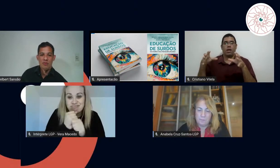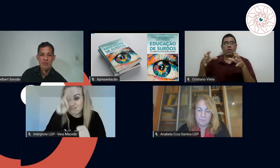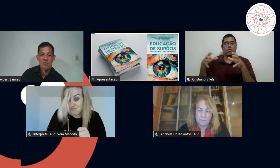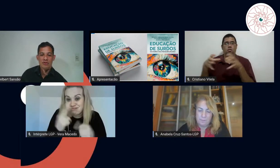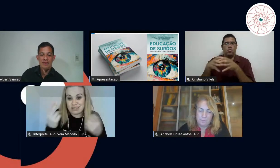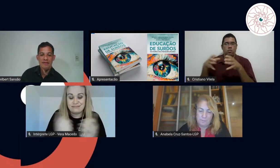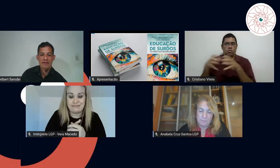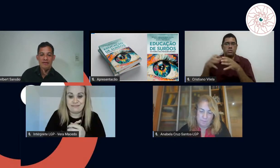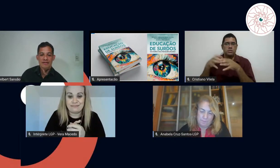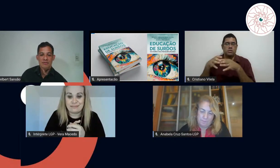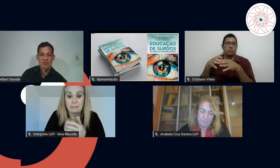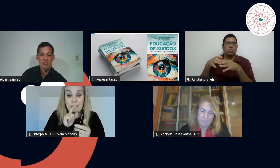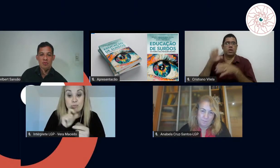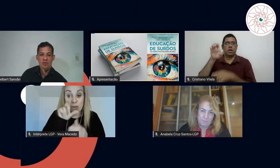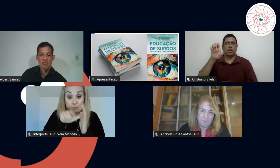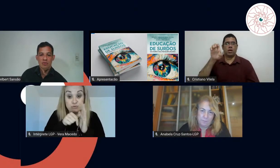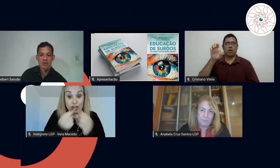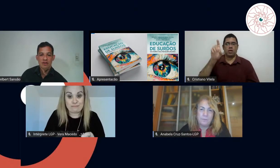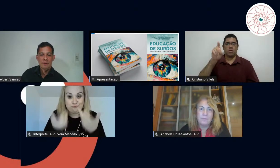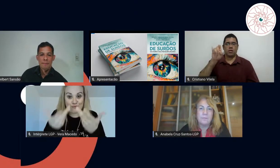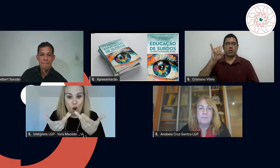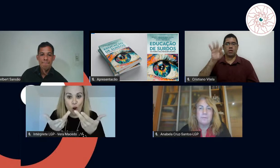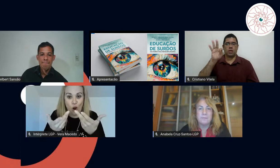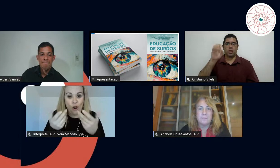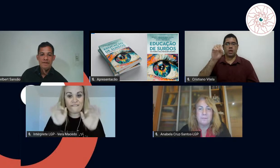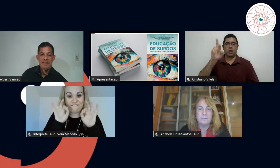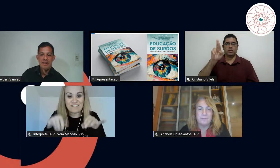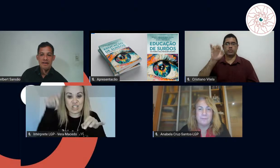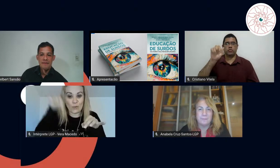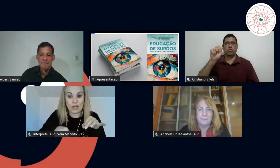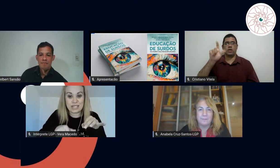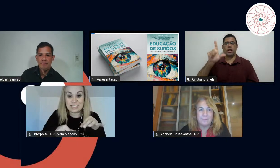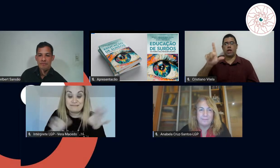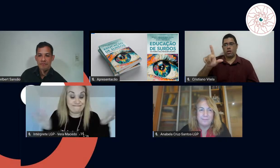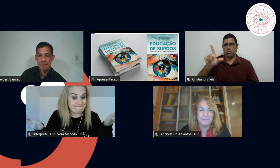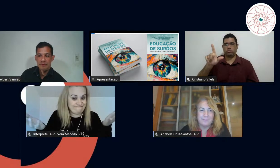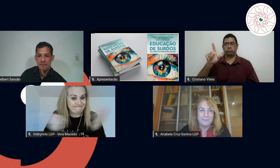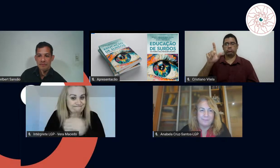out projeto que nós temos concluído hoje.